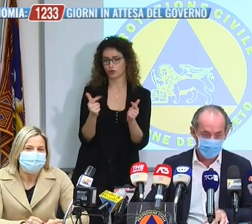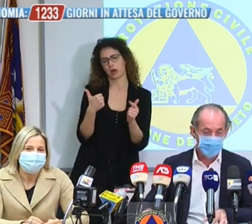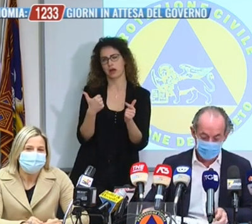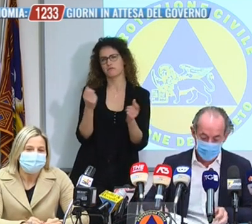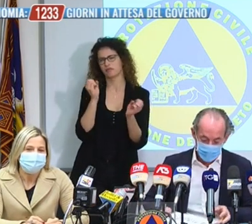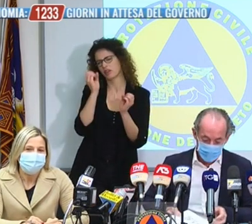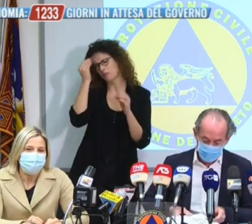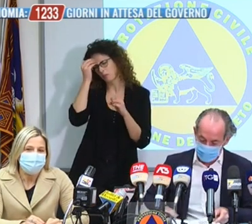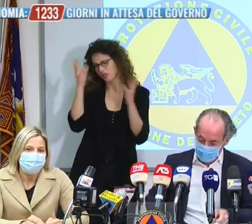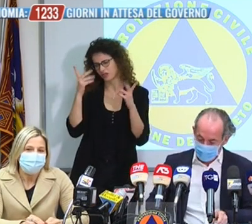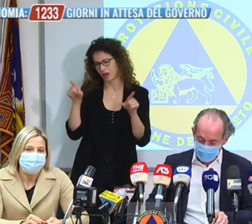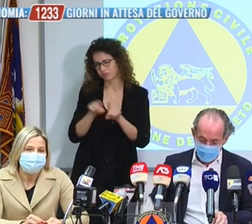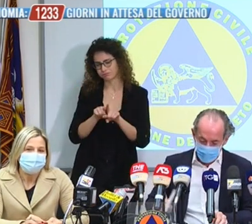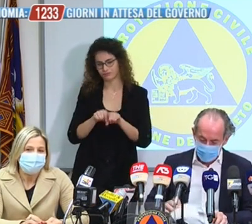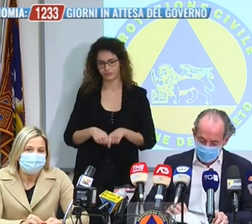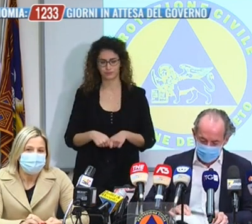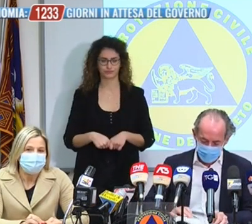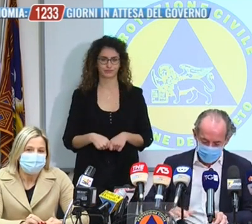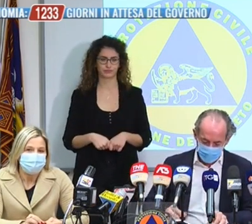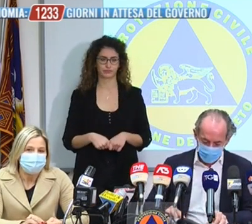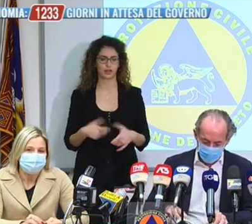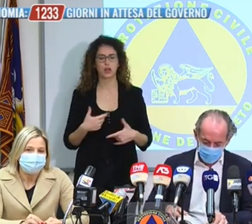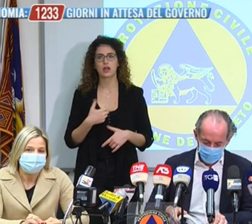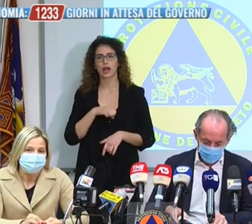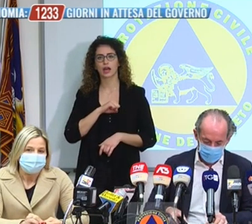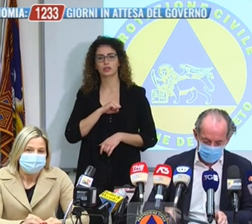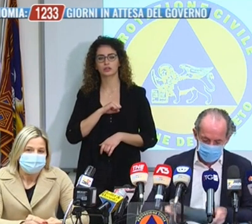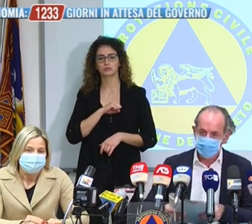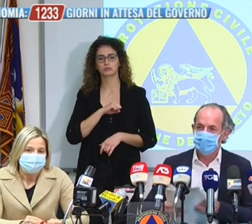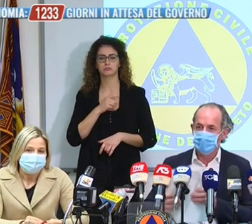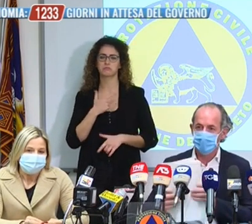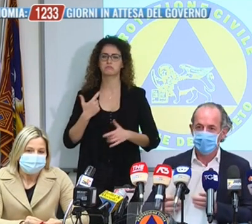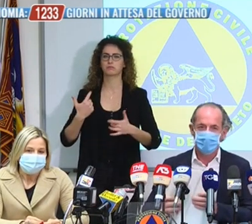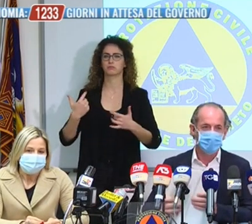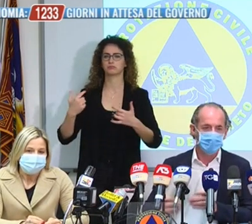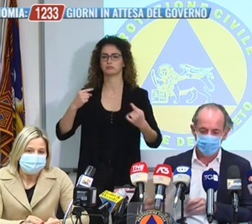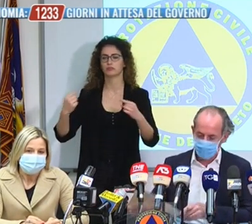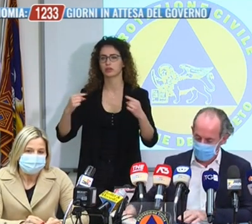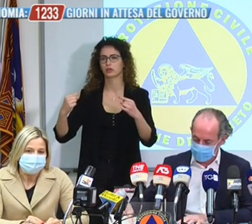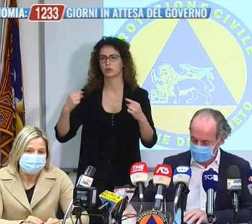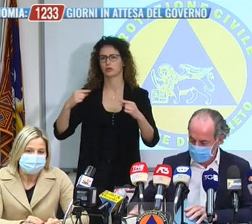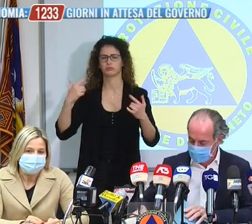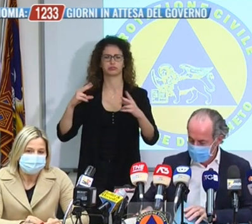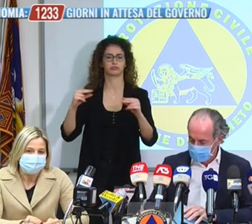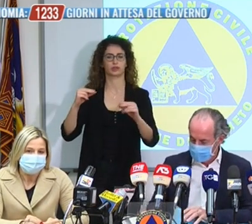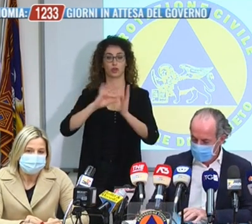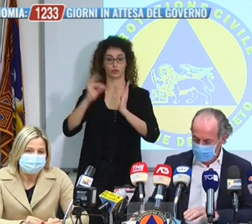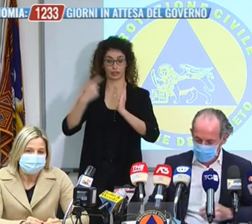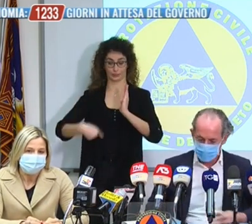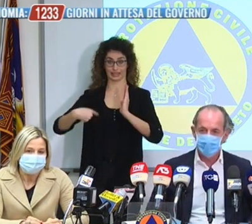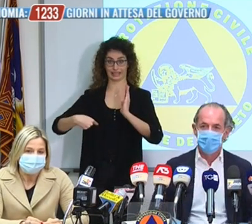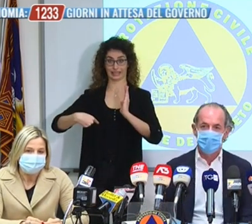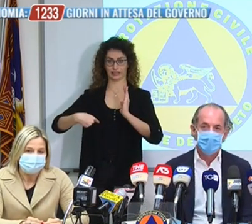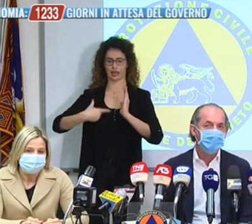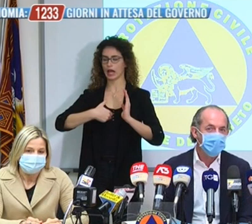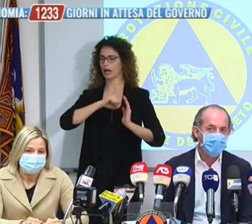e veramente penso che al di là di tutti i discorsi che si possono fare in una giornata come questa, io penso